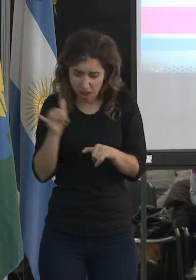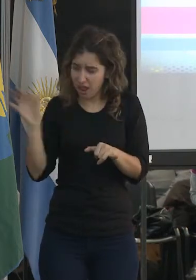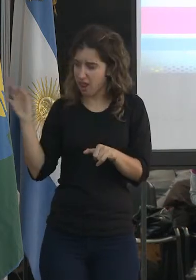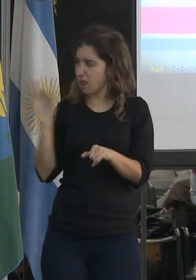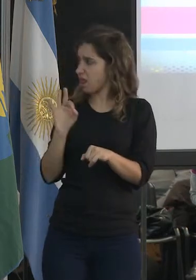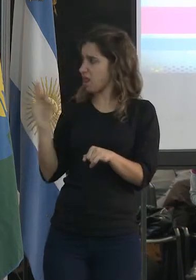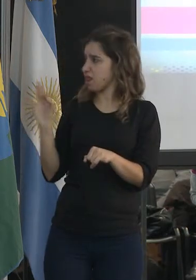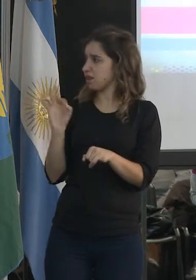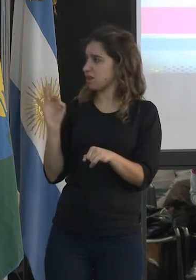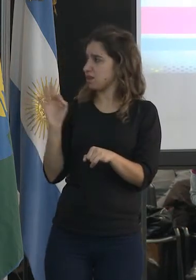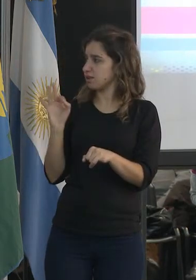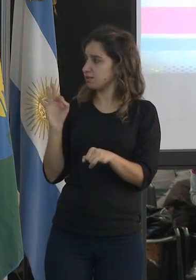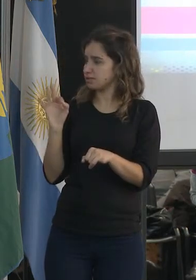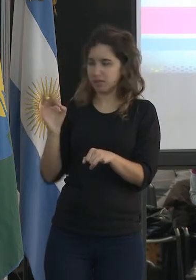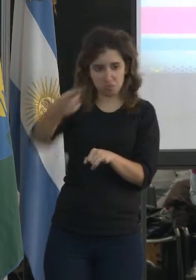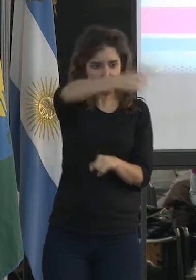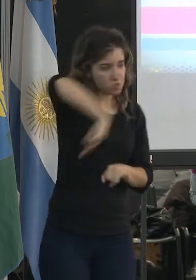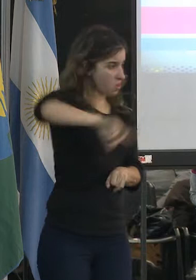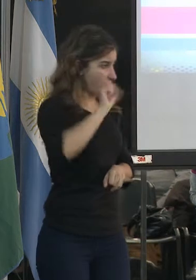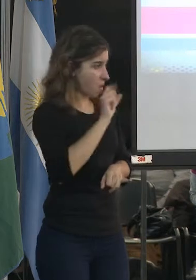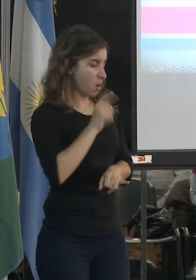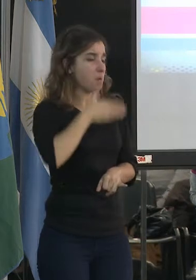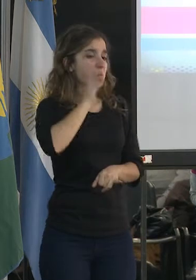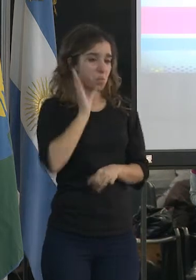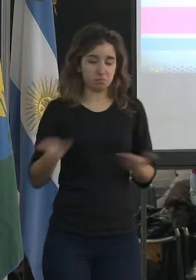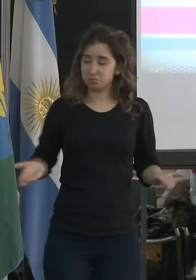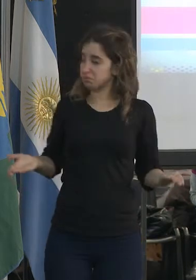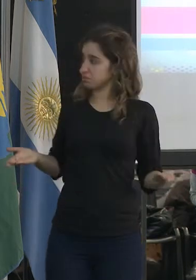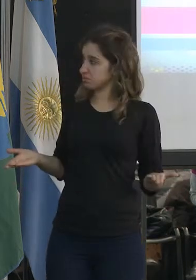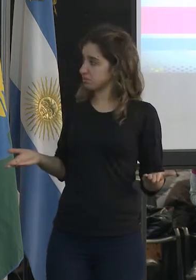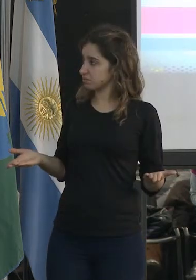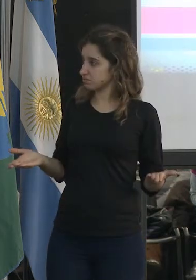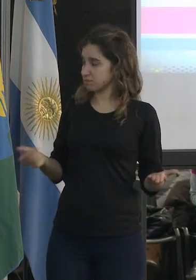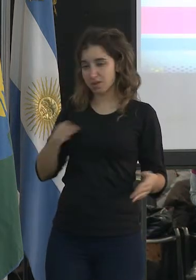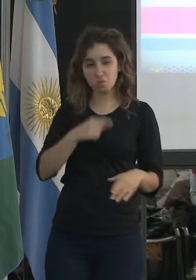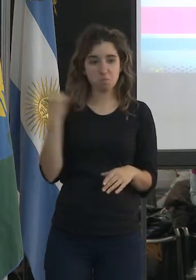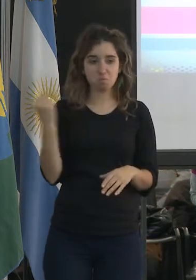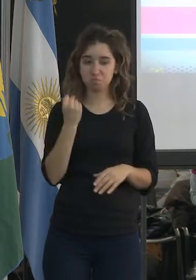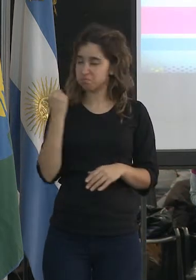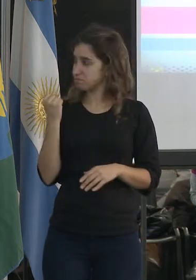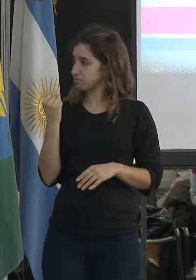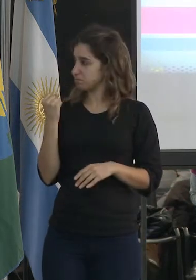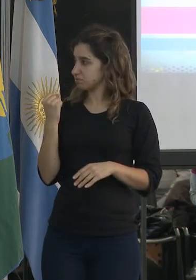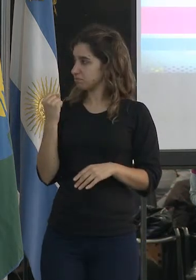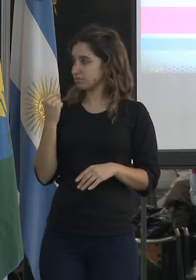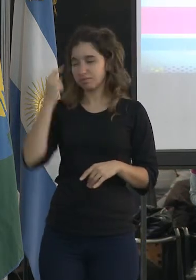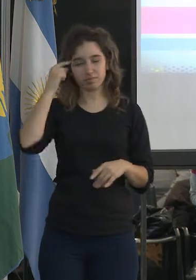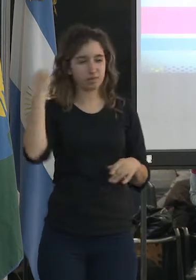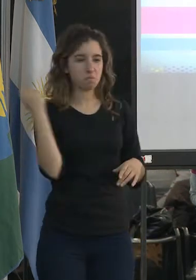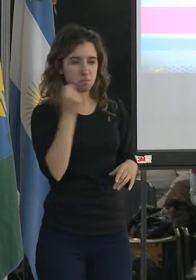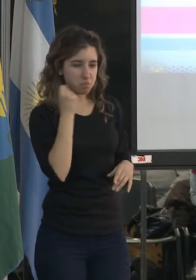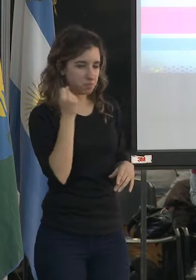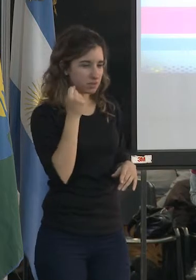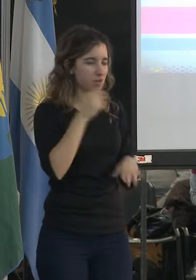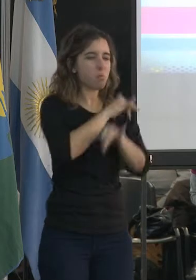región. Sin embargo, consumimos ese producto. Eso también es un dato. Alguna vez habría que legislar en la Argentina de cómo se